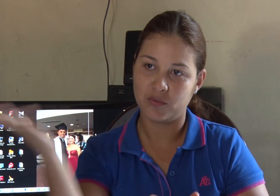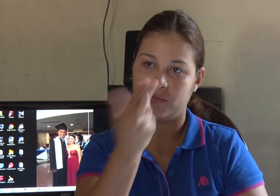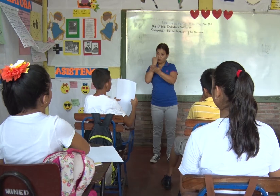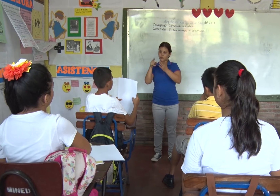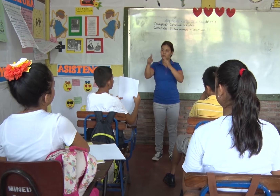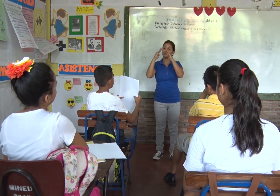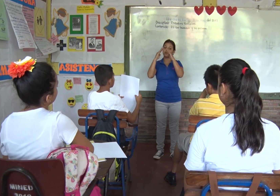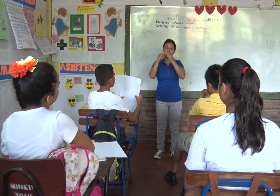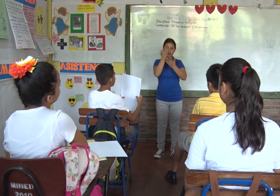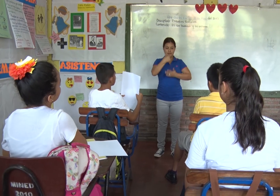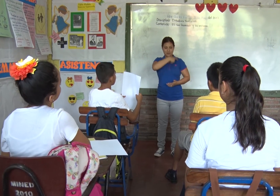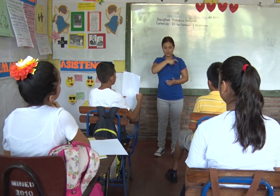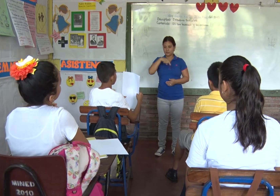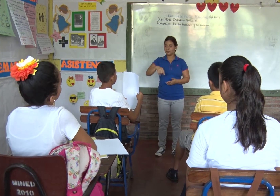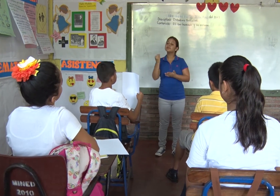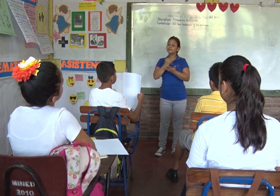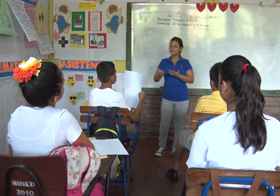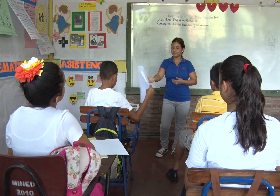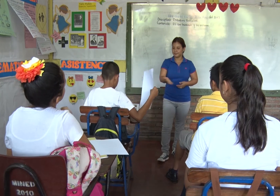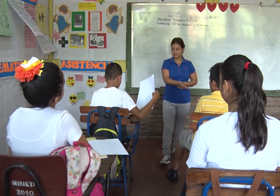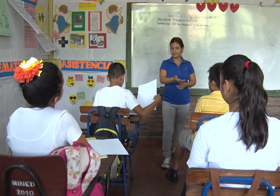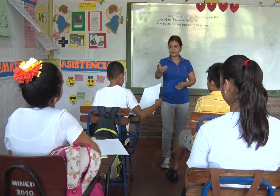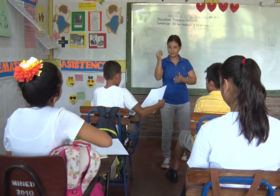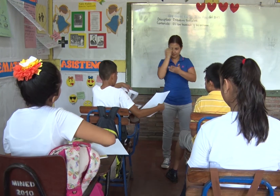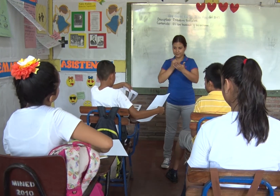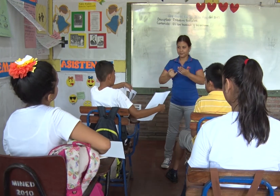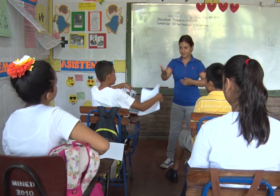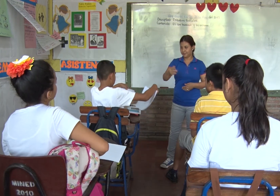personas discapacidad tengamos oportunidades.